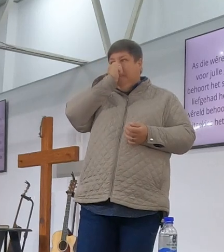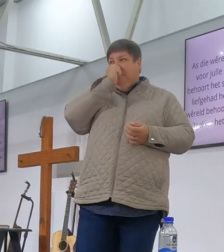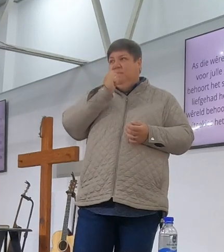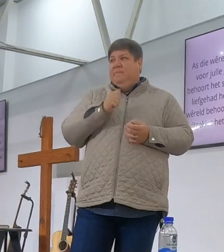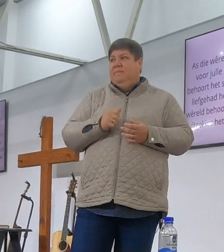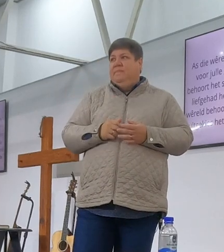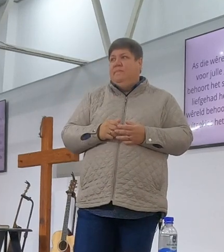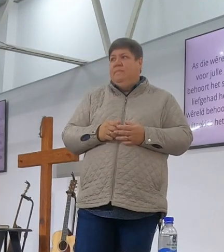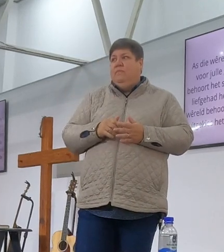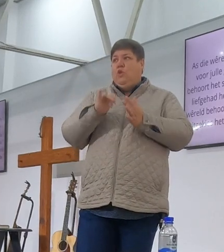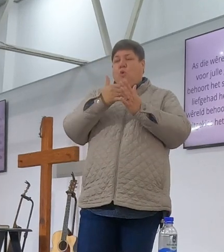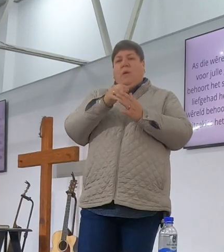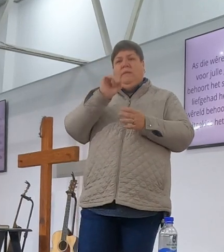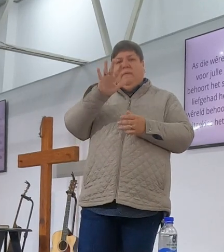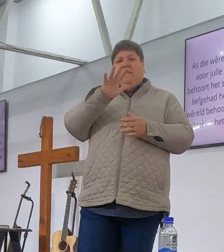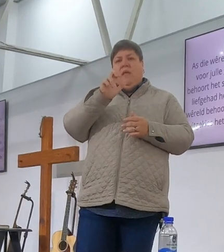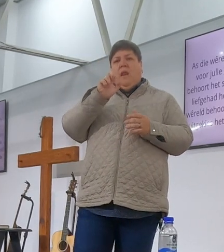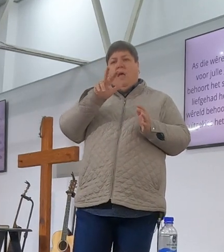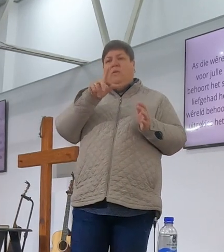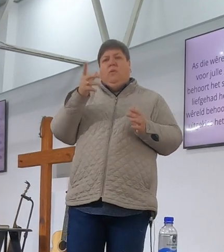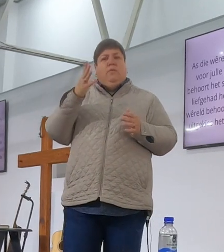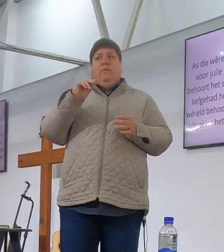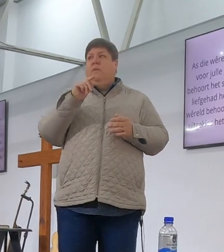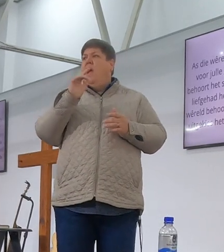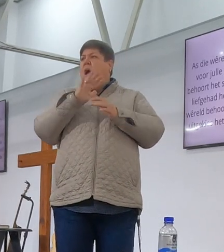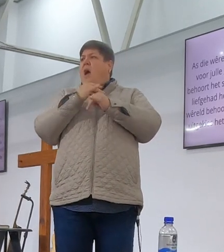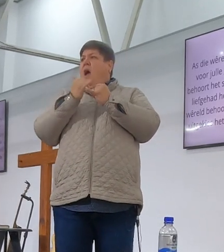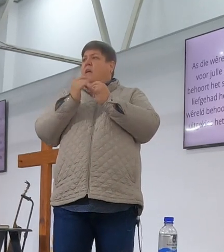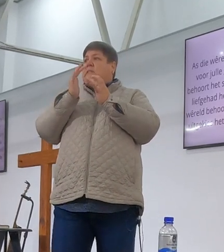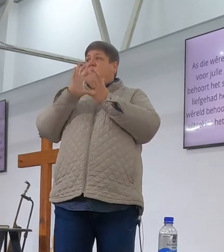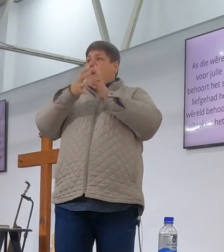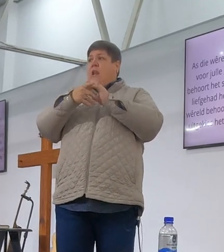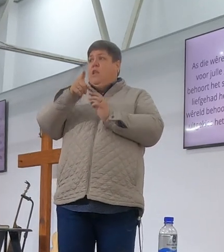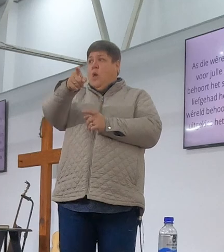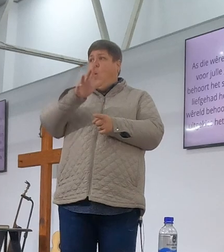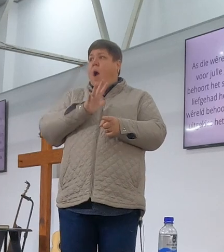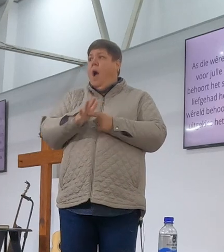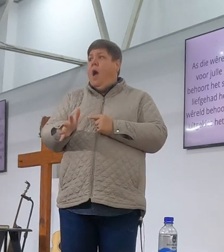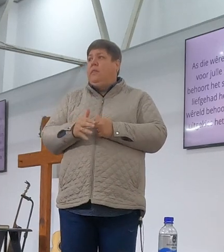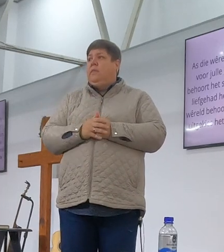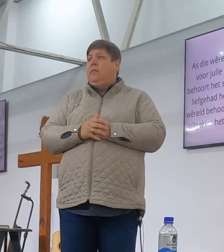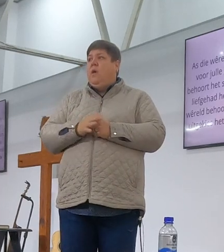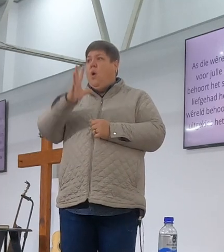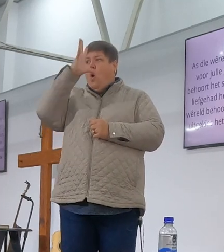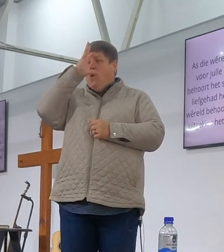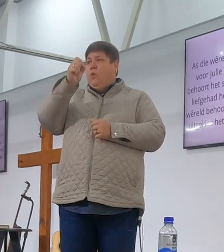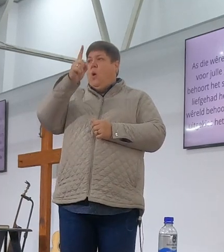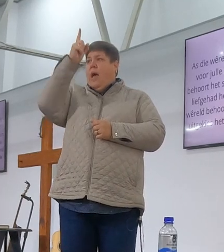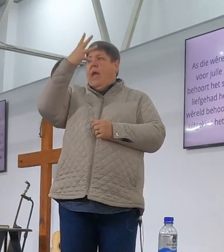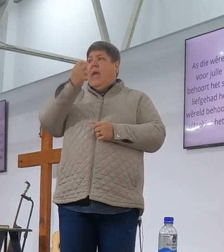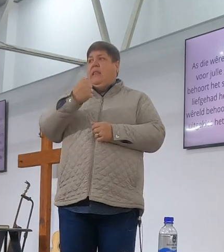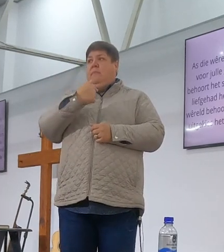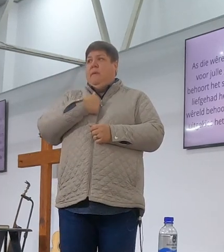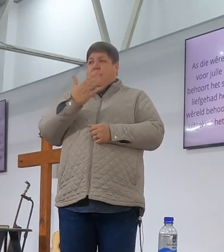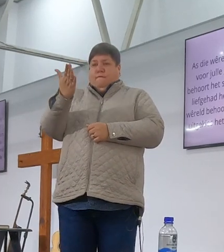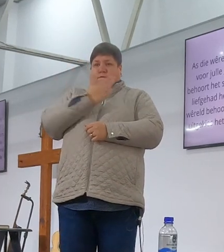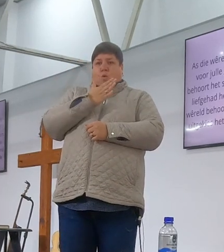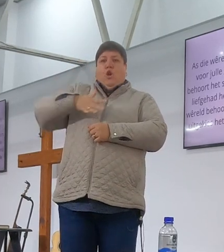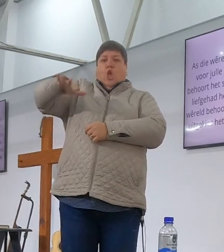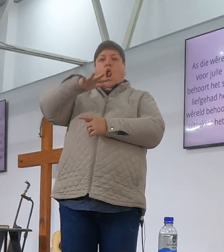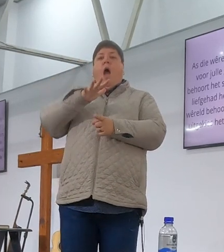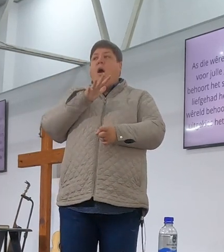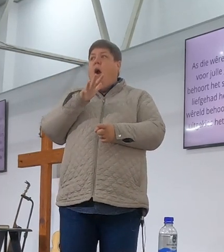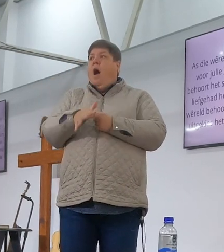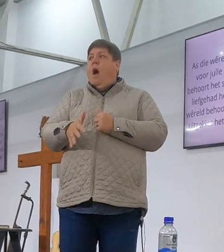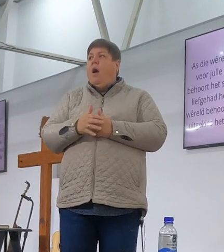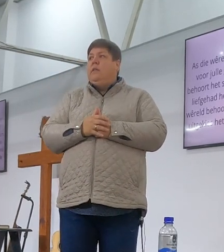In Johannes 15 sê Jesus, as die wêreld julle haat, onthou, hy het my voor julle gehaat. As